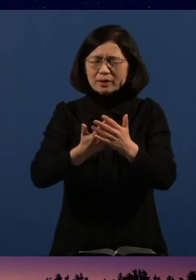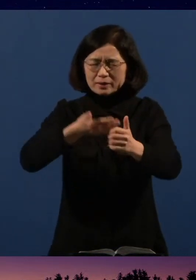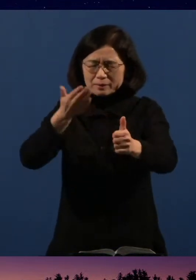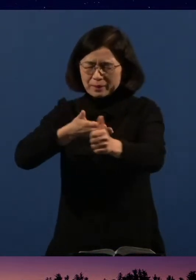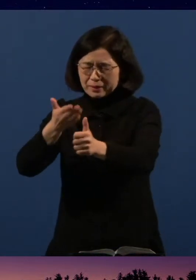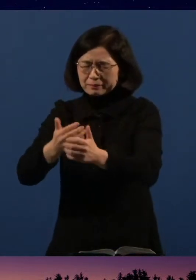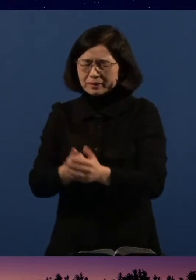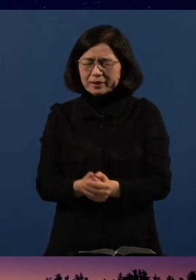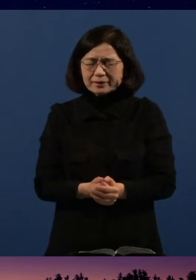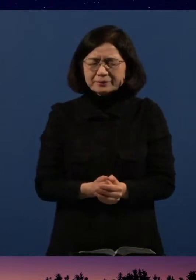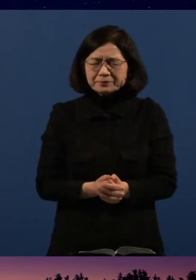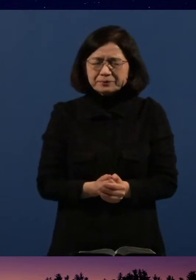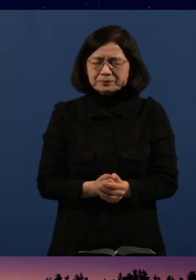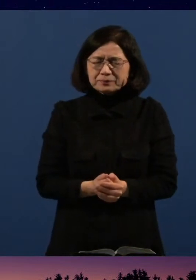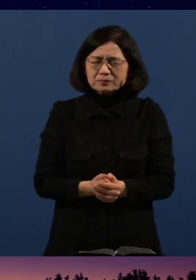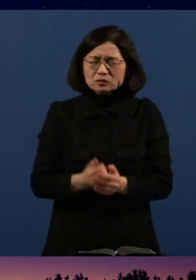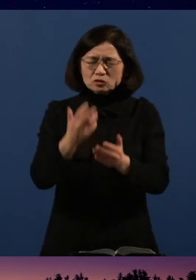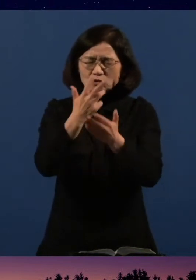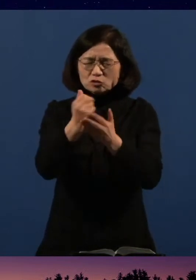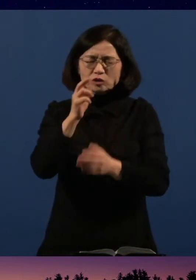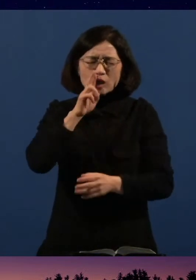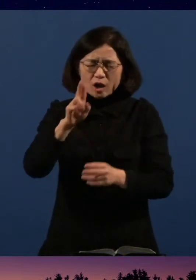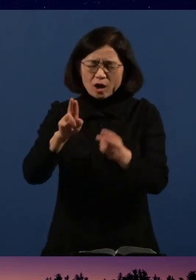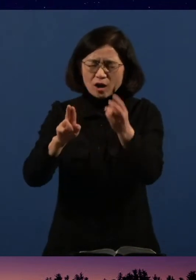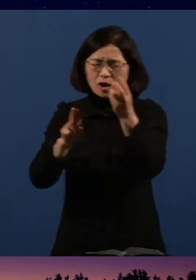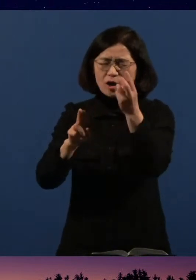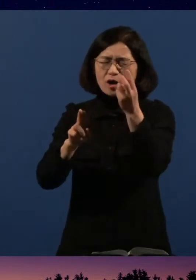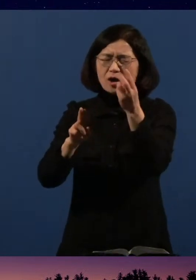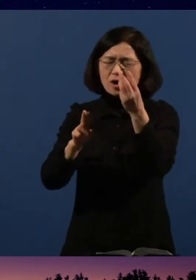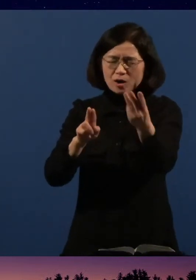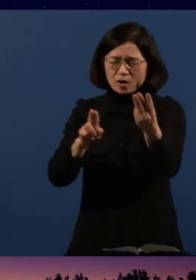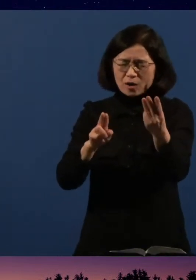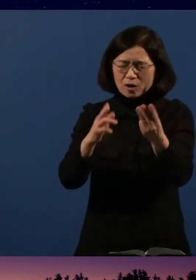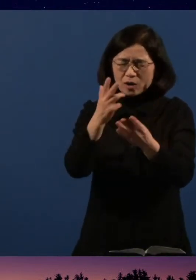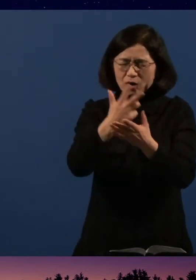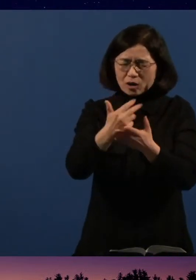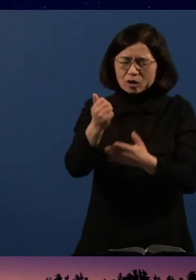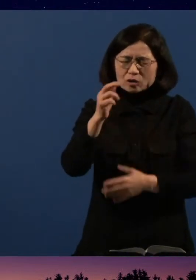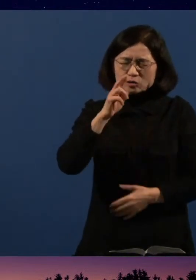기도하며 나가도록 하겠습니다. 주여,